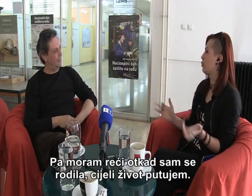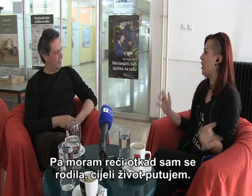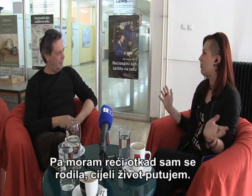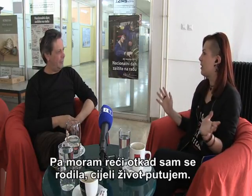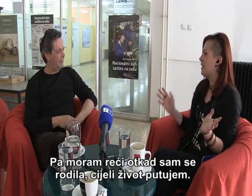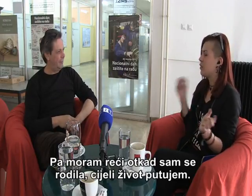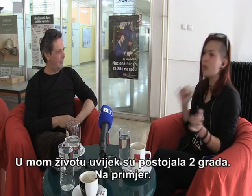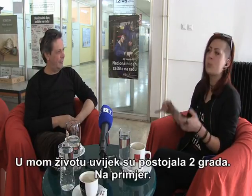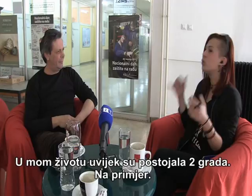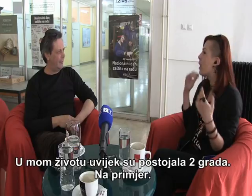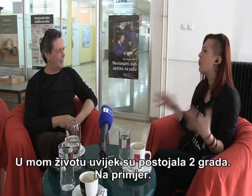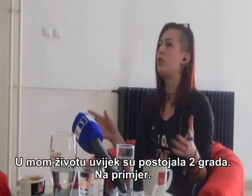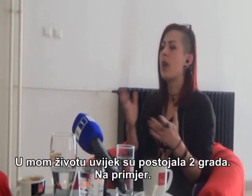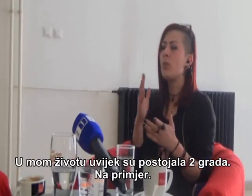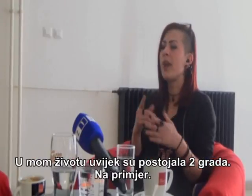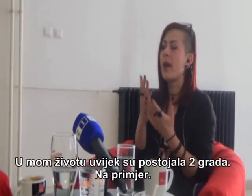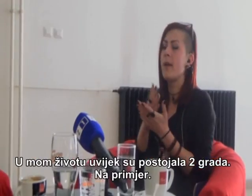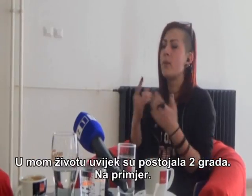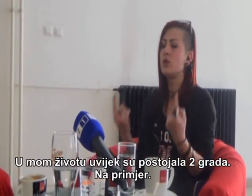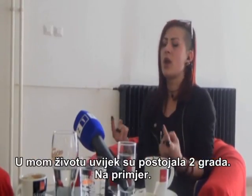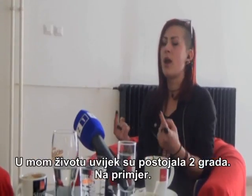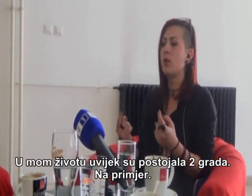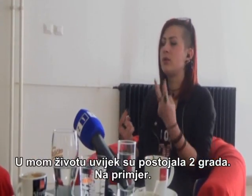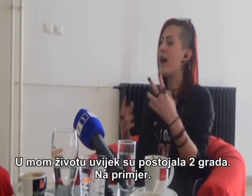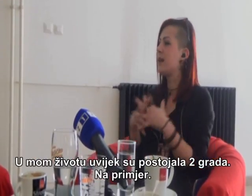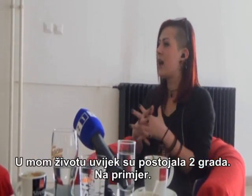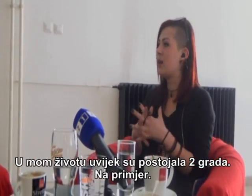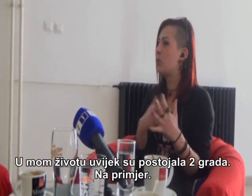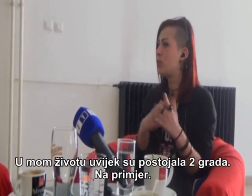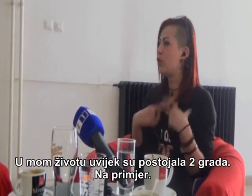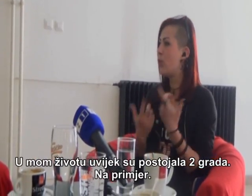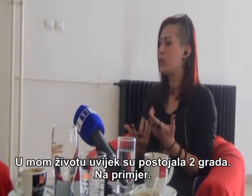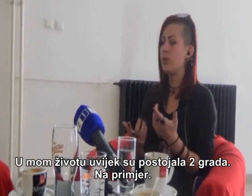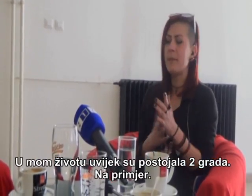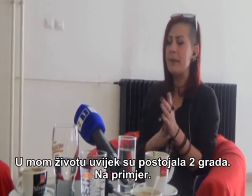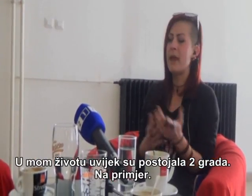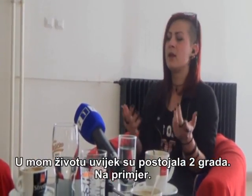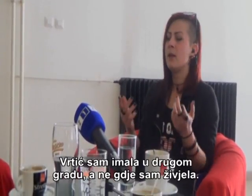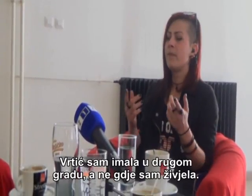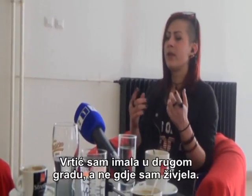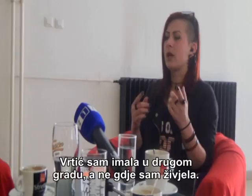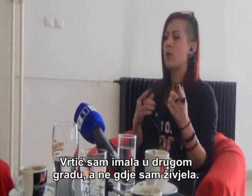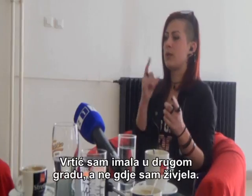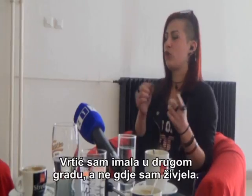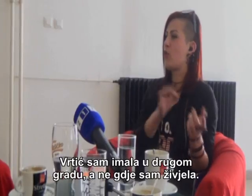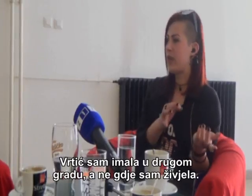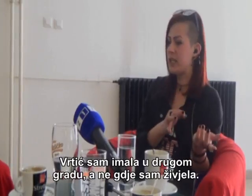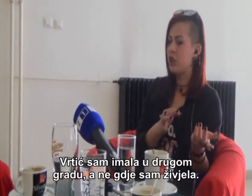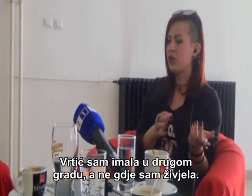putuje. Putuje, uvijek je postojalo dva grada u mom životu. Naprimjer, kako se mislimo Brčić,